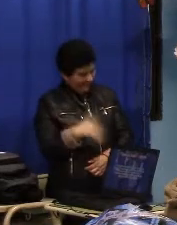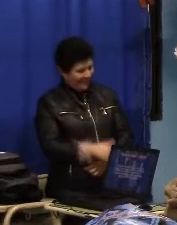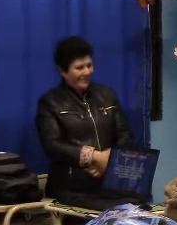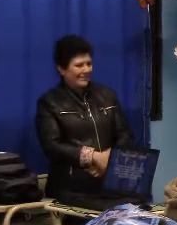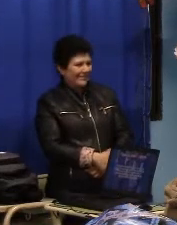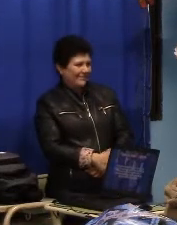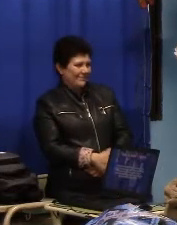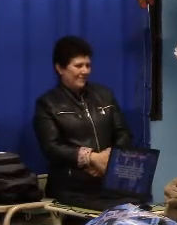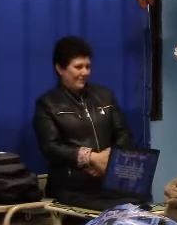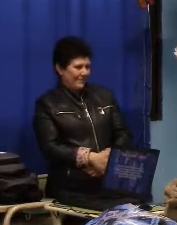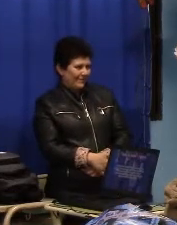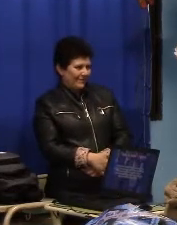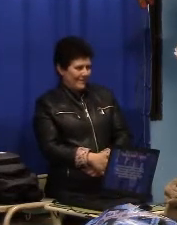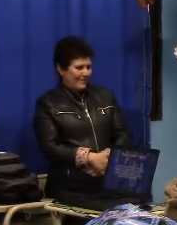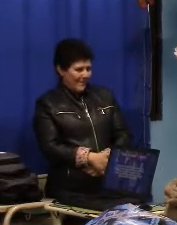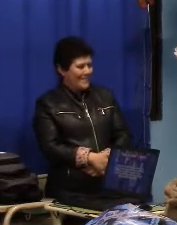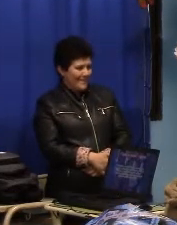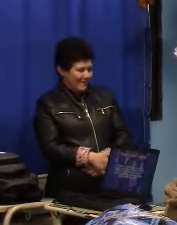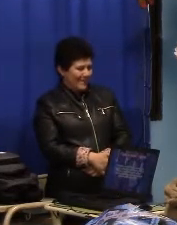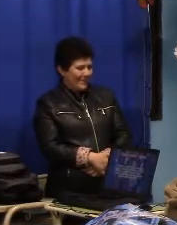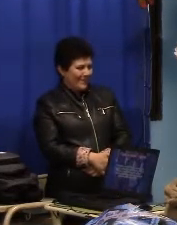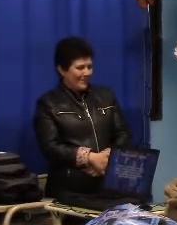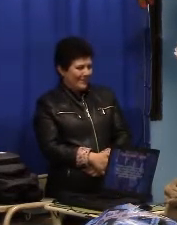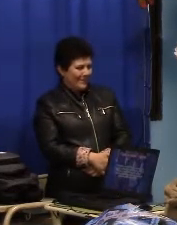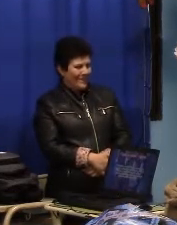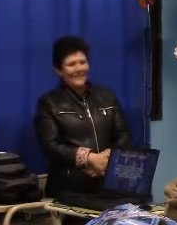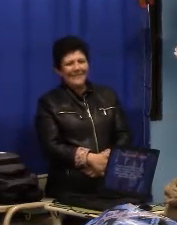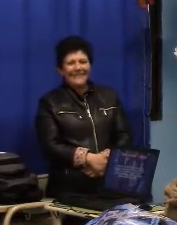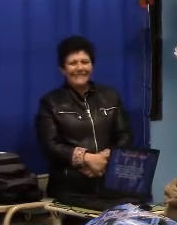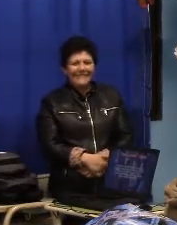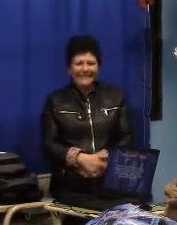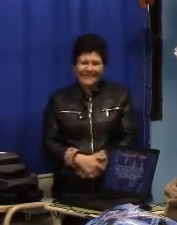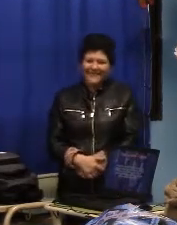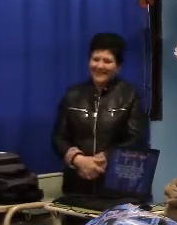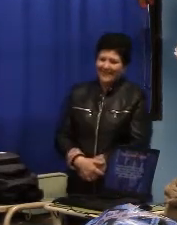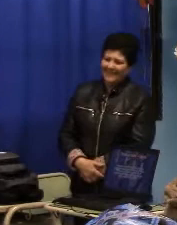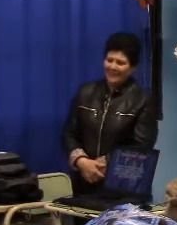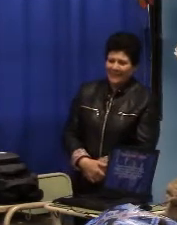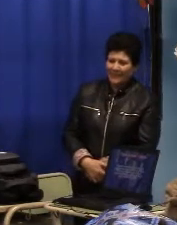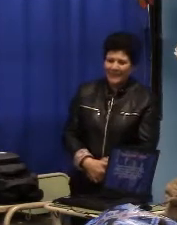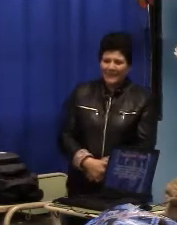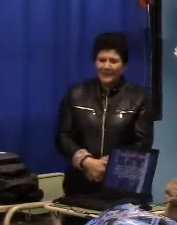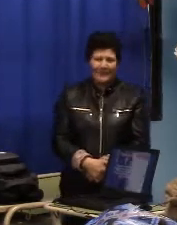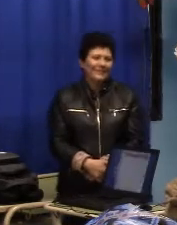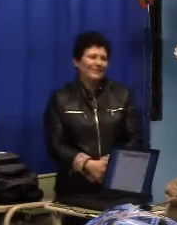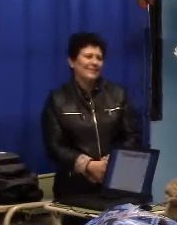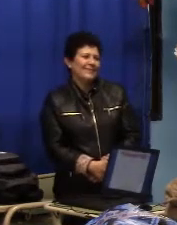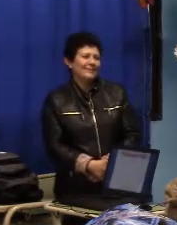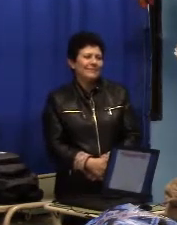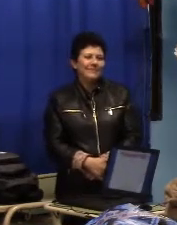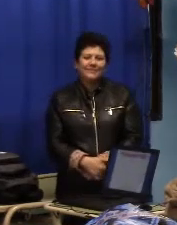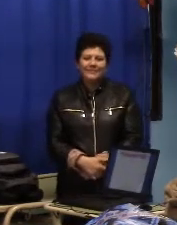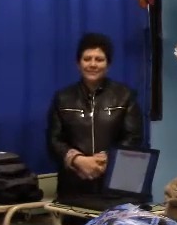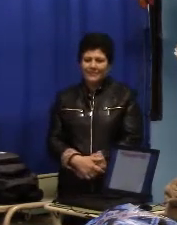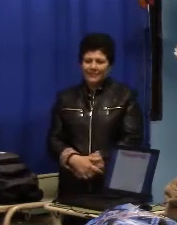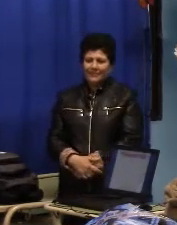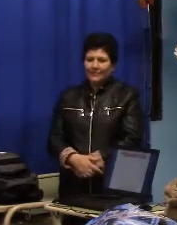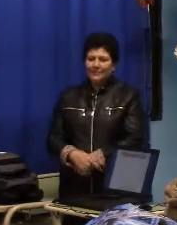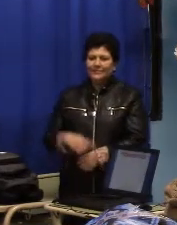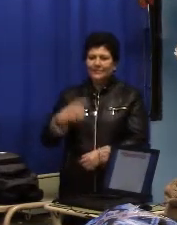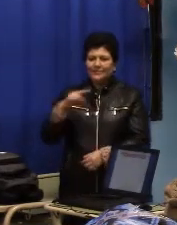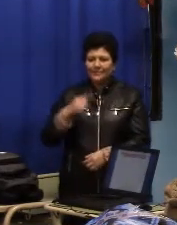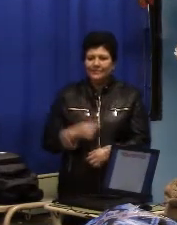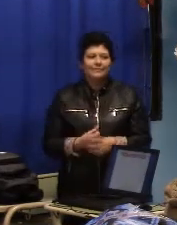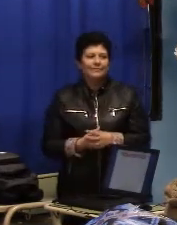¿Entendí que usted entendió lo que dice? Bueno, vamos bien entonces. Muy bien. Entonces, todo es